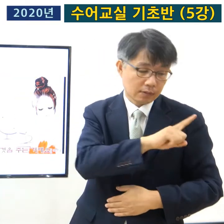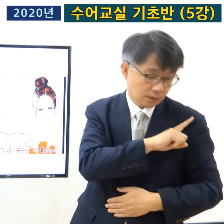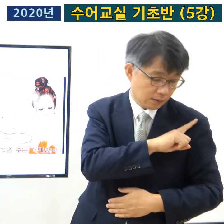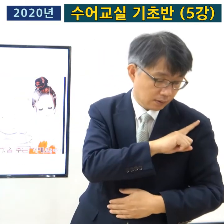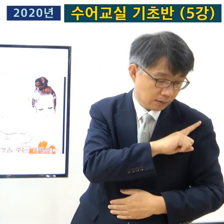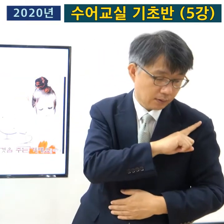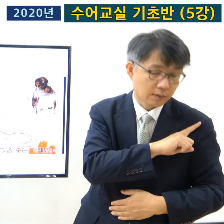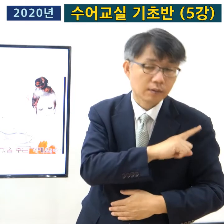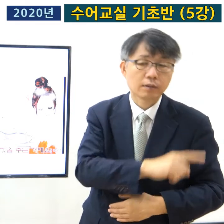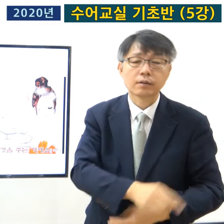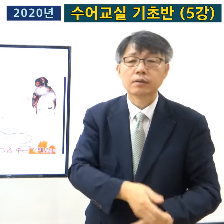가장